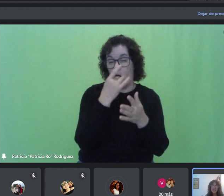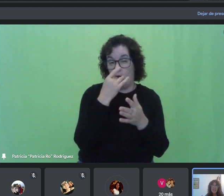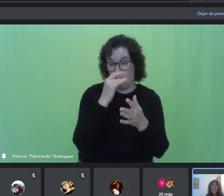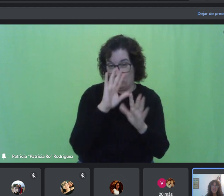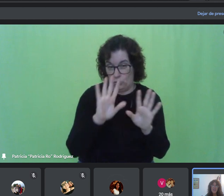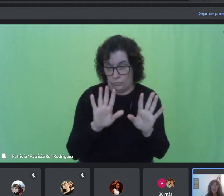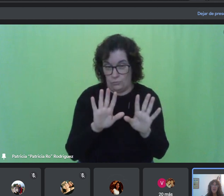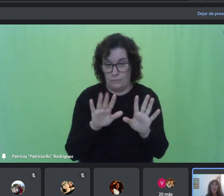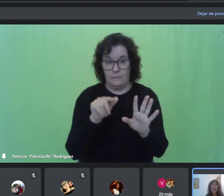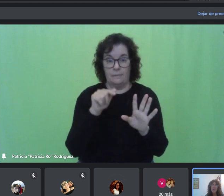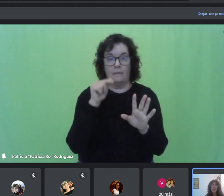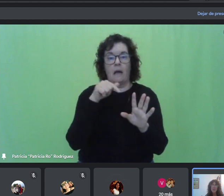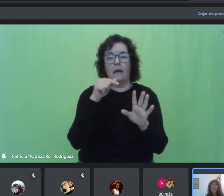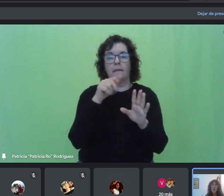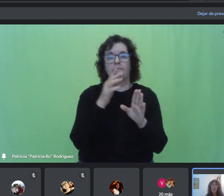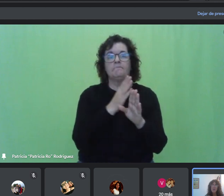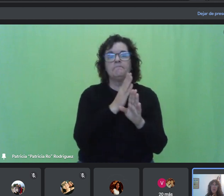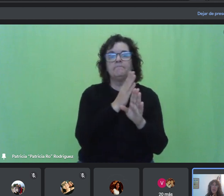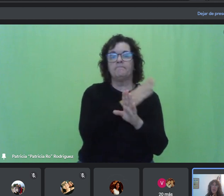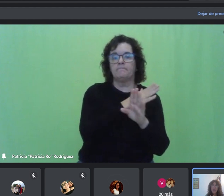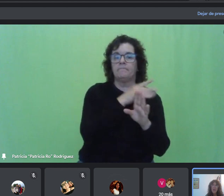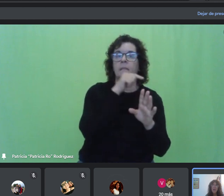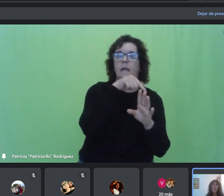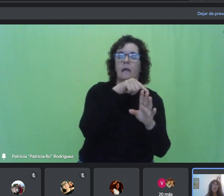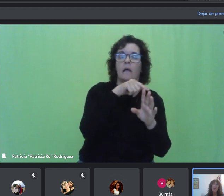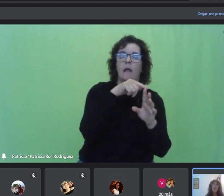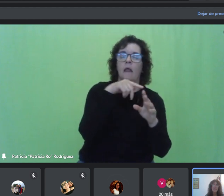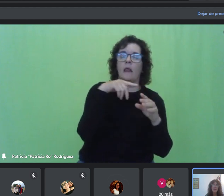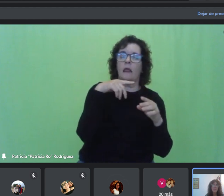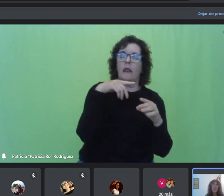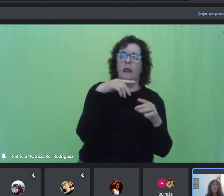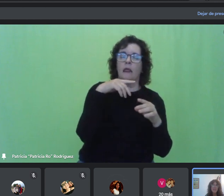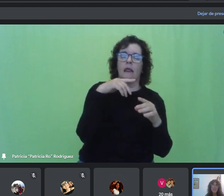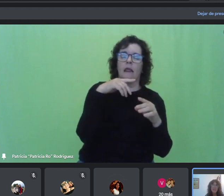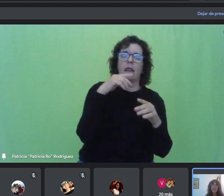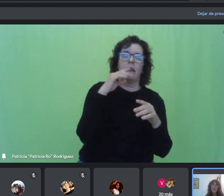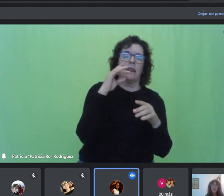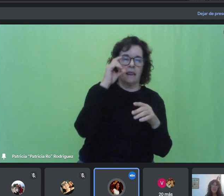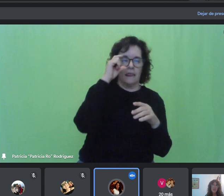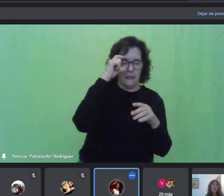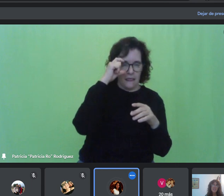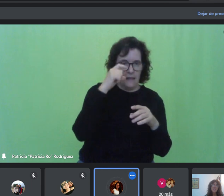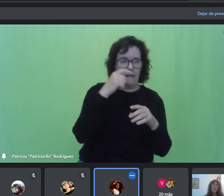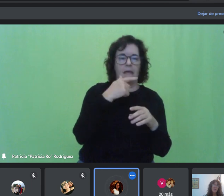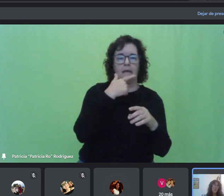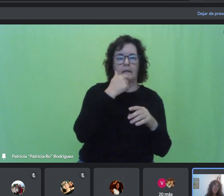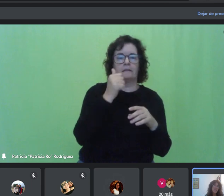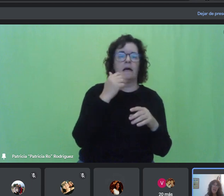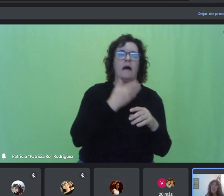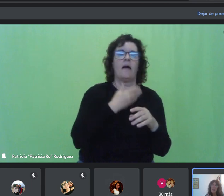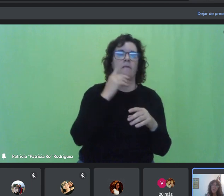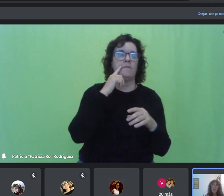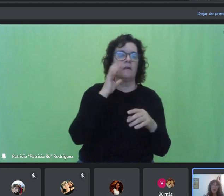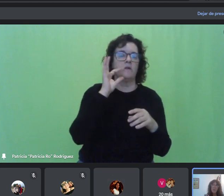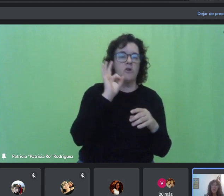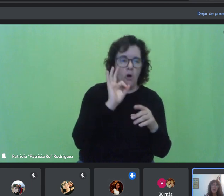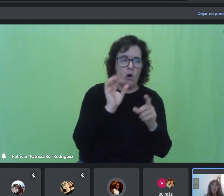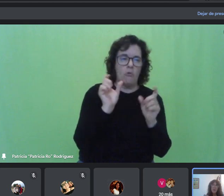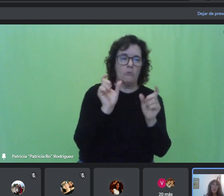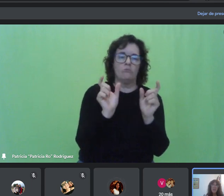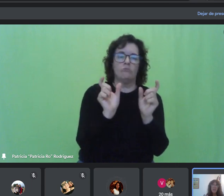el desafío, ahí lo cierro. ¿Por qué? Porque está el verbo is. Entonces es aprovechar, es un